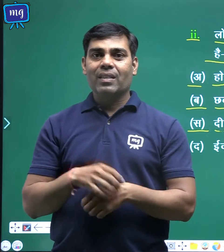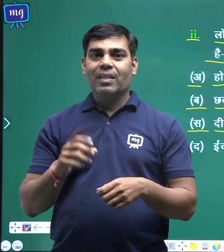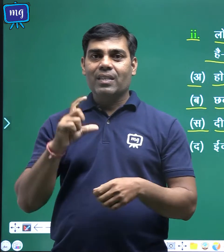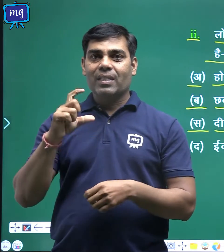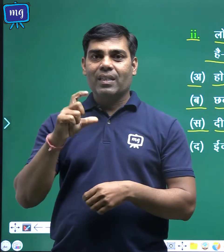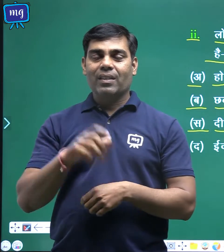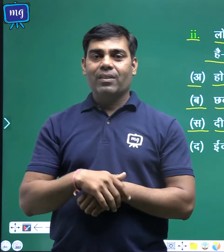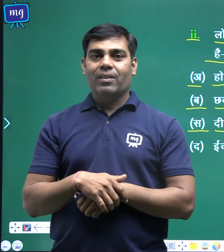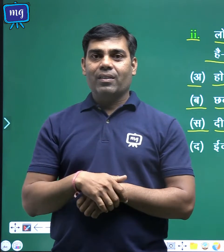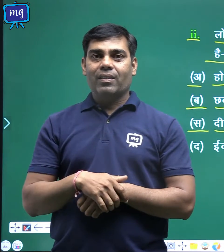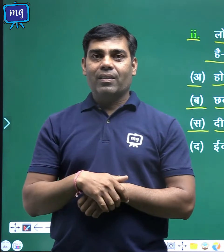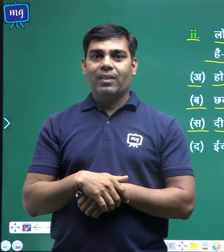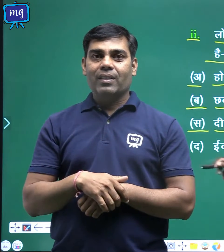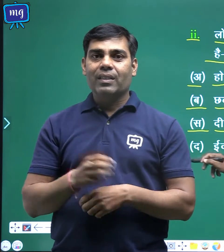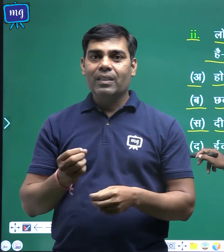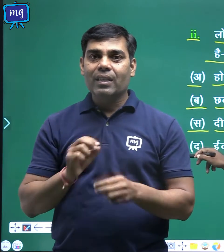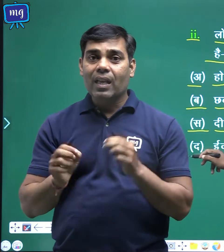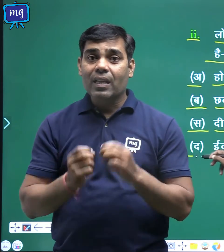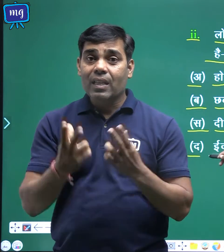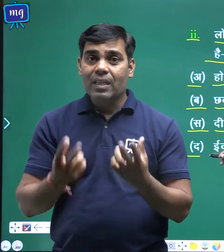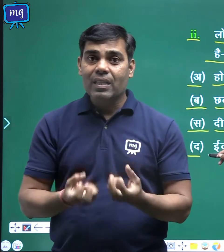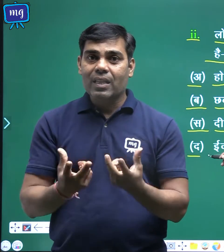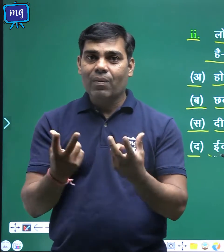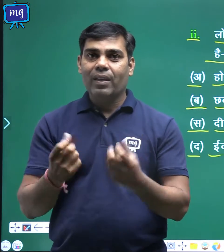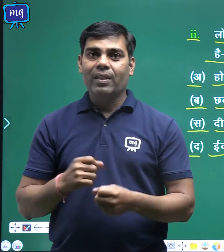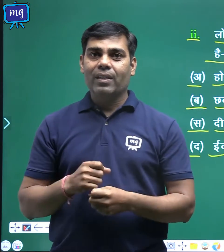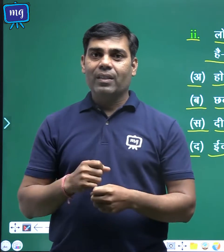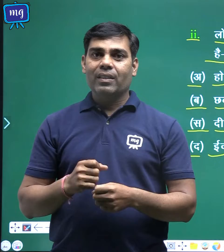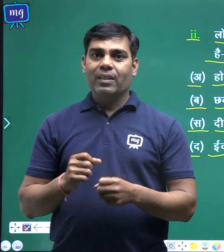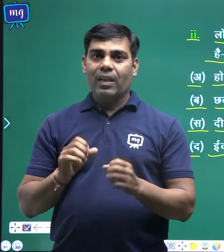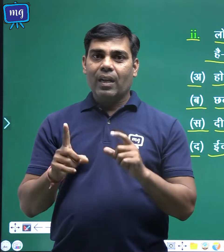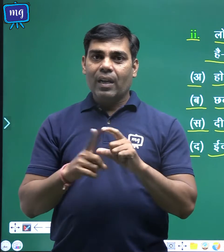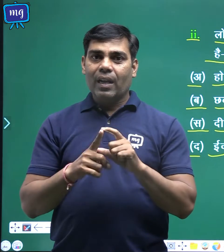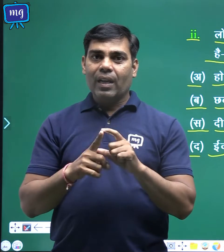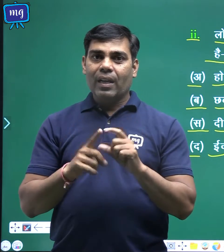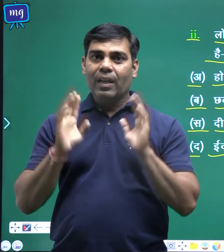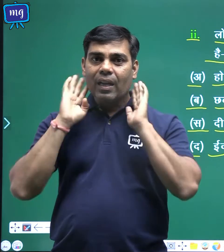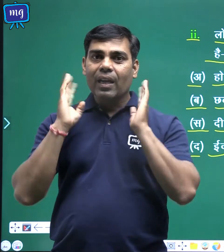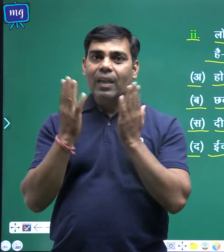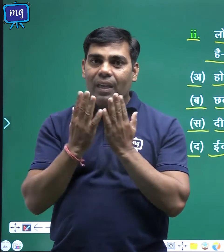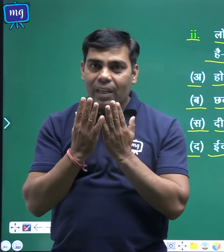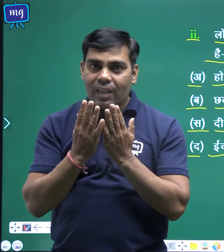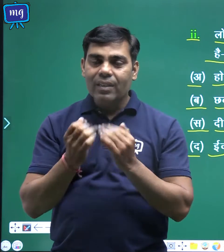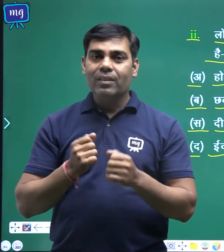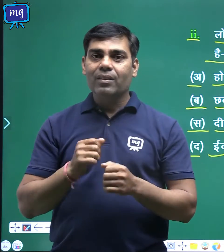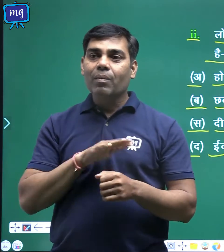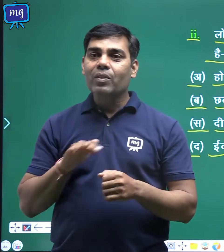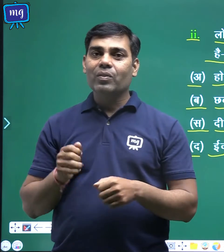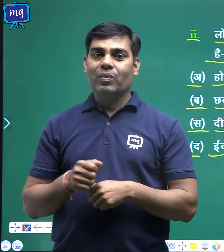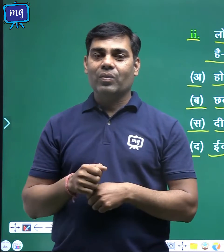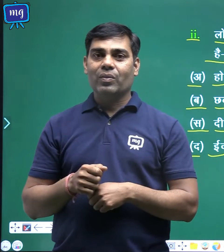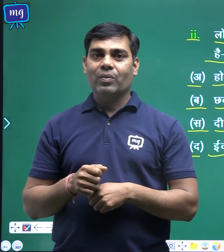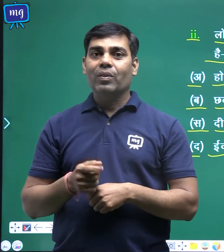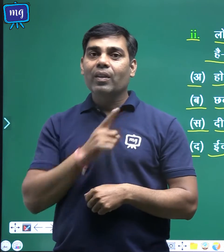स, दिवाली या द, ईद। तो बच्चों, लोकतंत्र